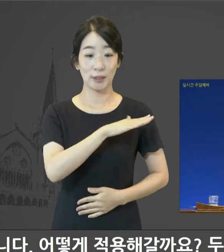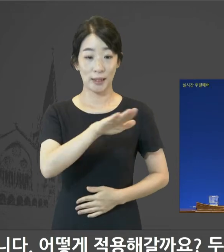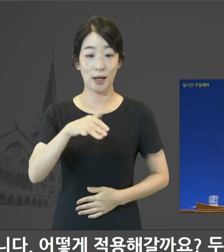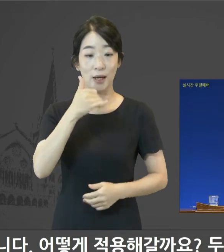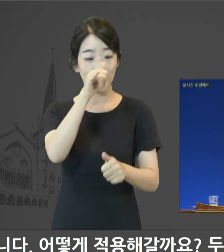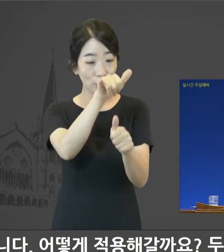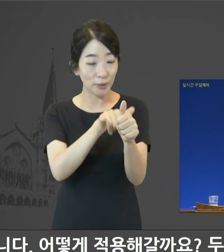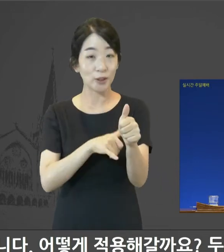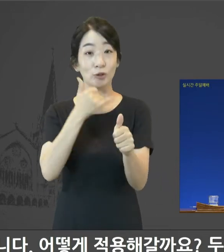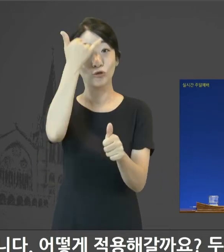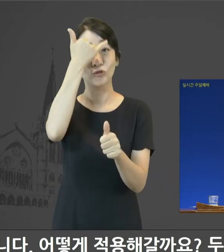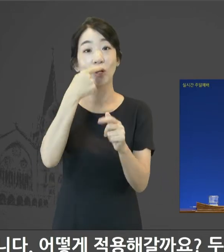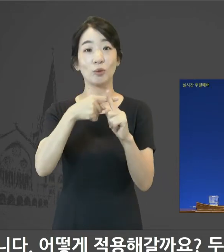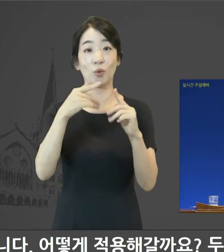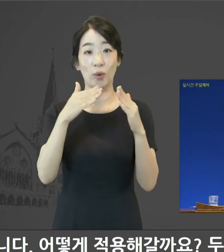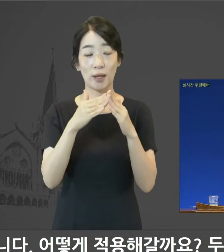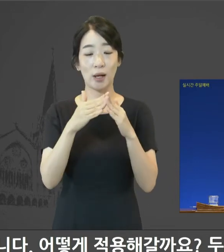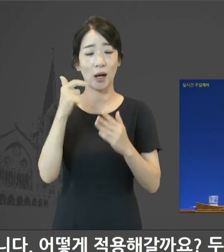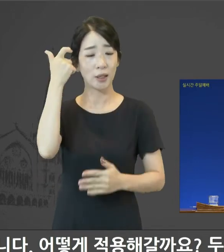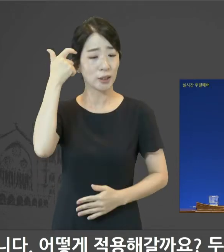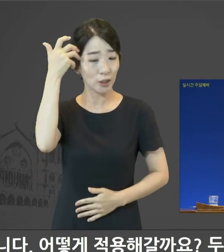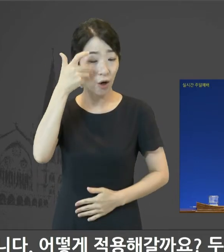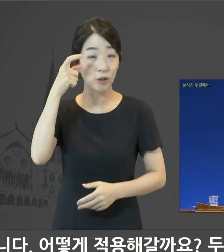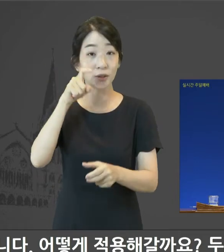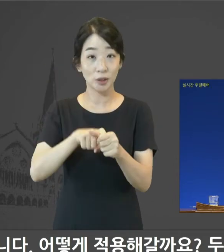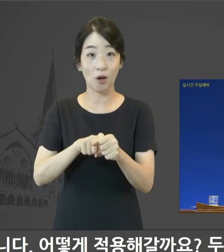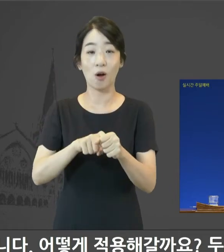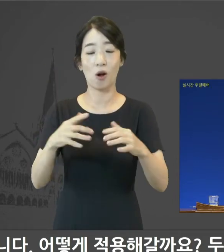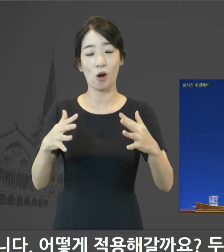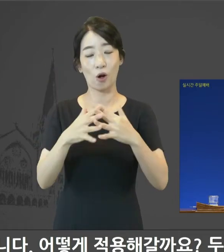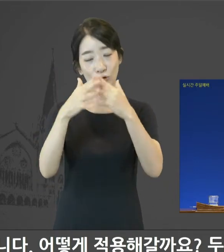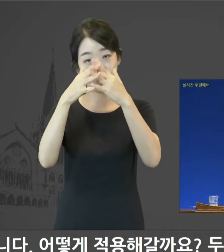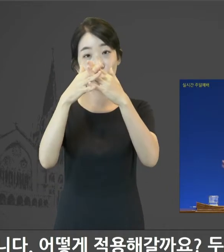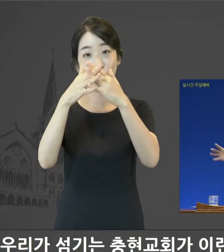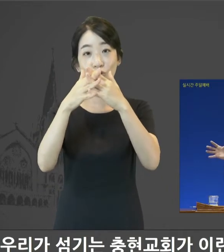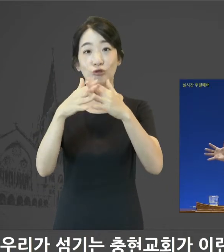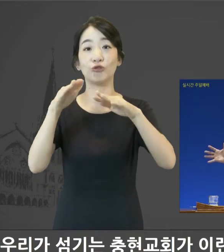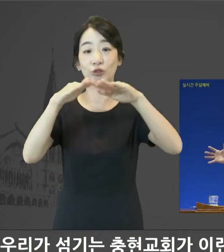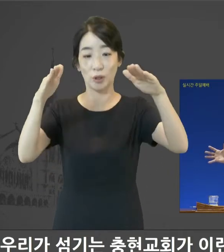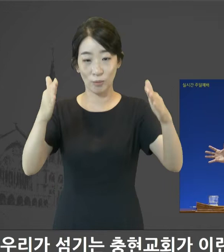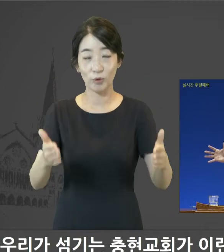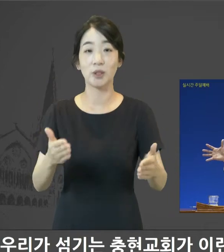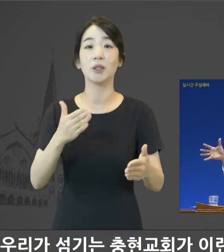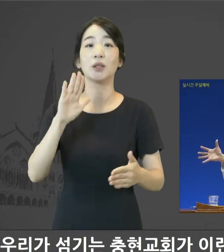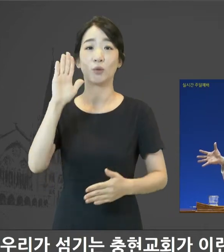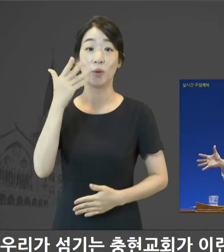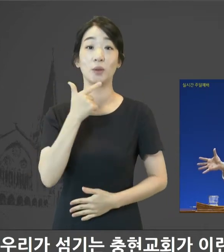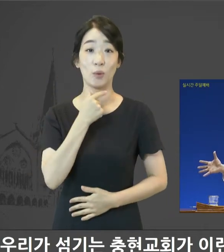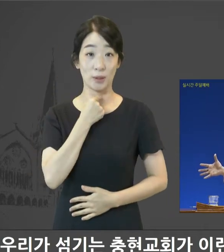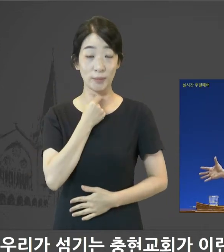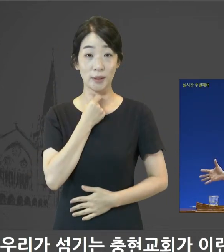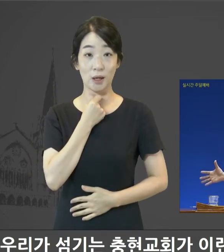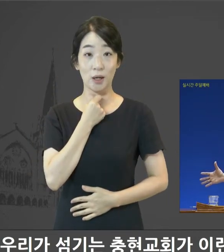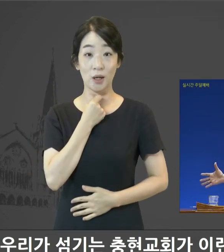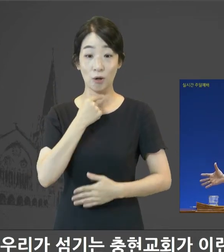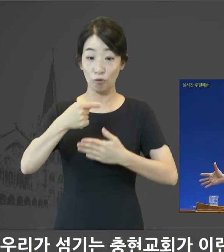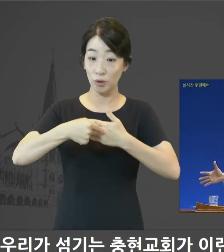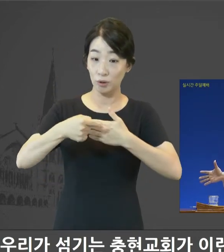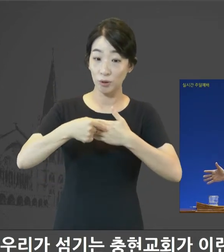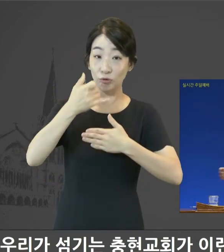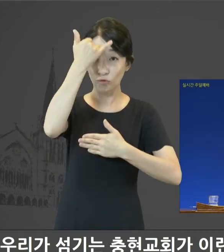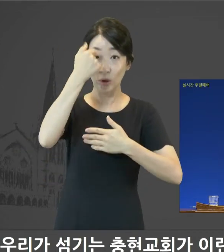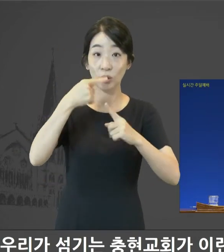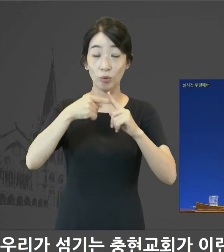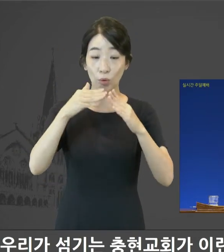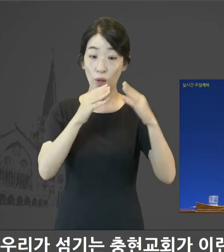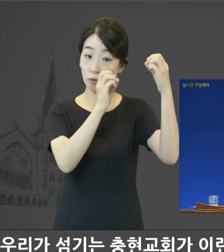충영교회가 이런 영적 건축물이 되기를 소망하는 겁니다. 우리는 외적 멋진 교회를 갖고 있습니다. 우리는 외적으로